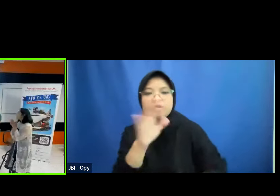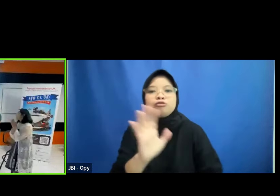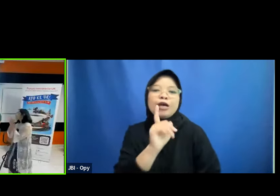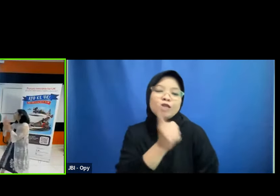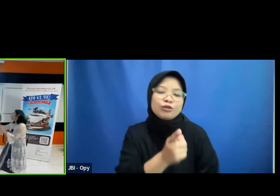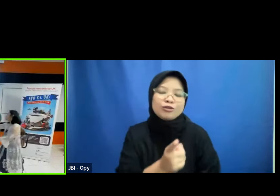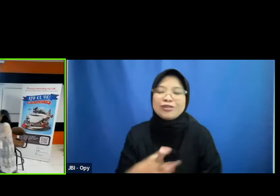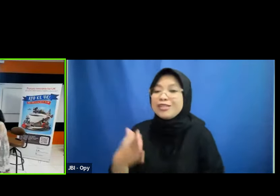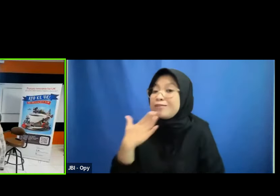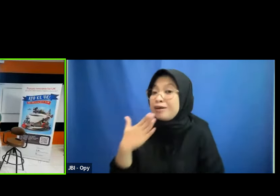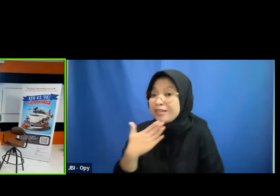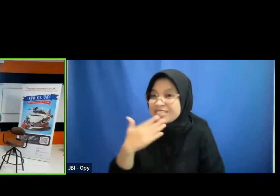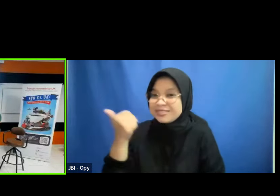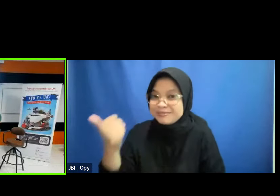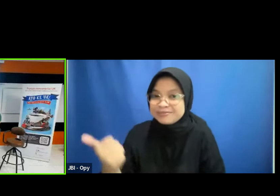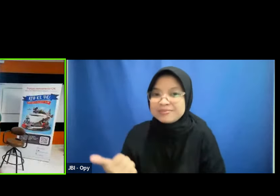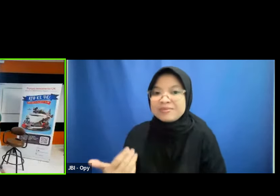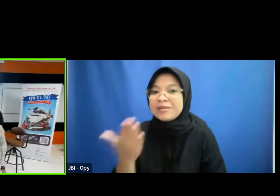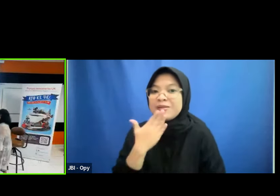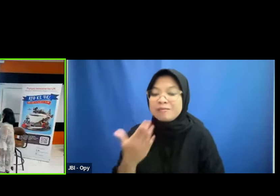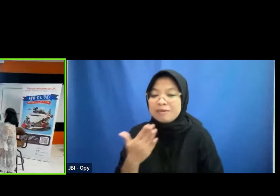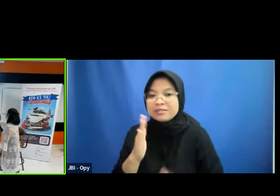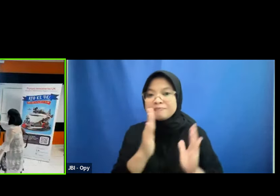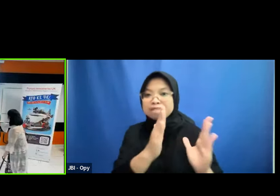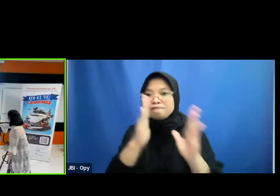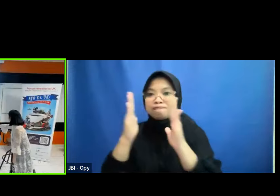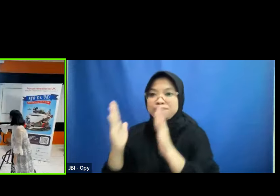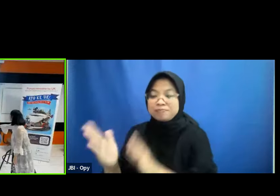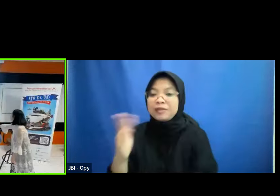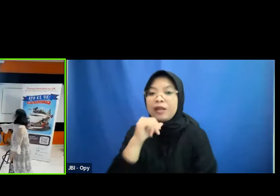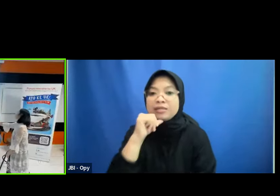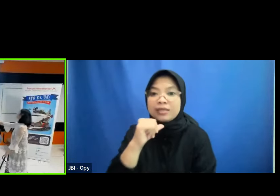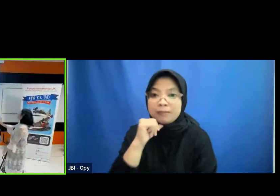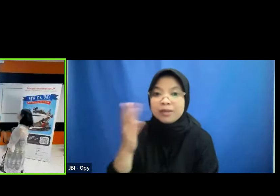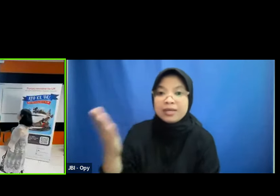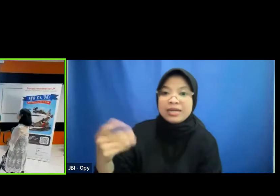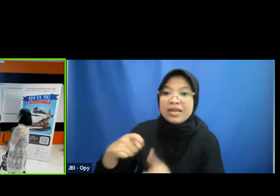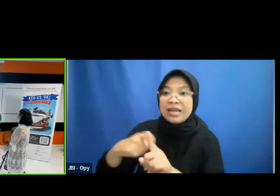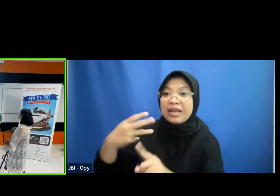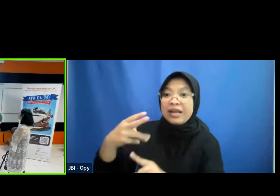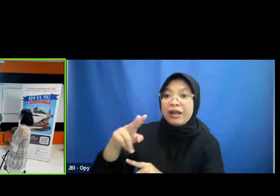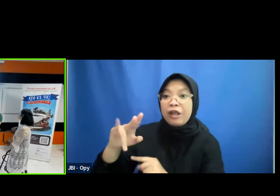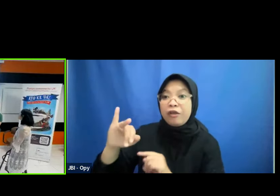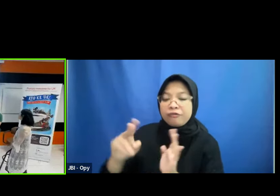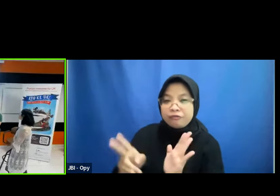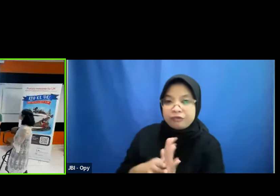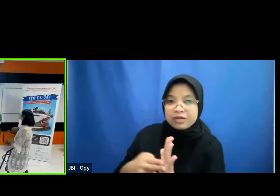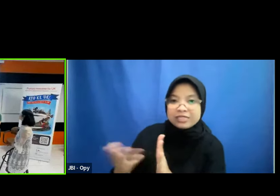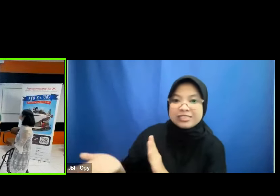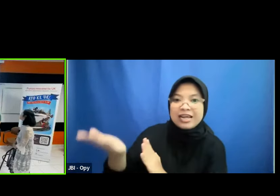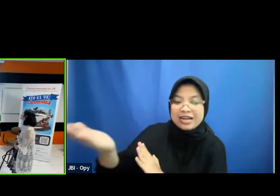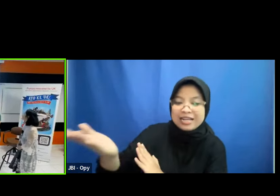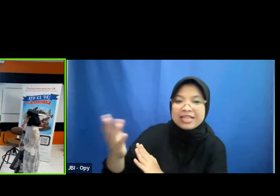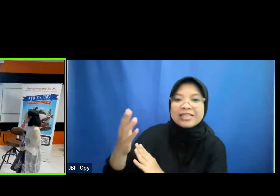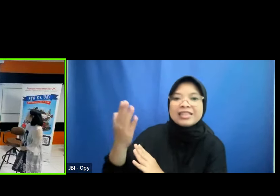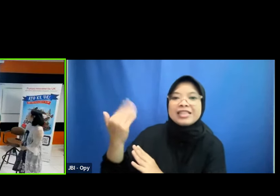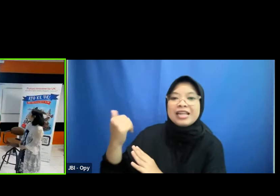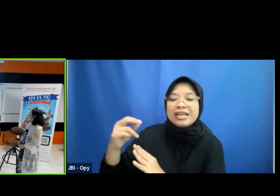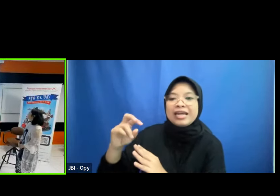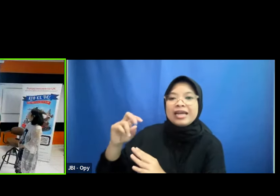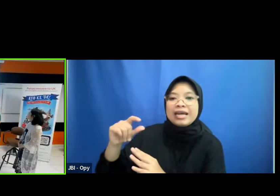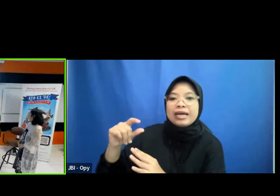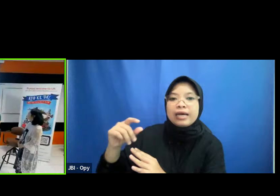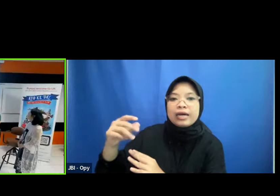makasih Mas e makasih lalu sekarang boleh k Sil mungkin jawab pertanyaan dulu ya